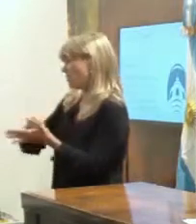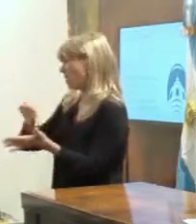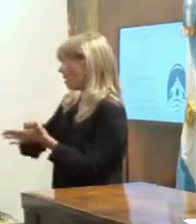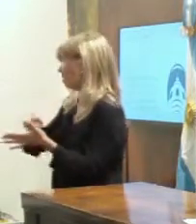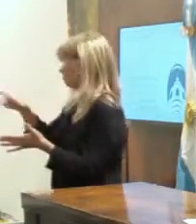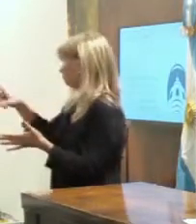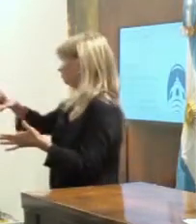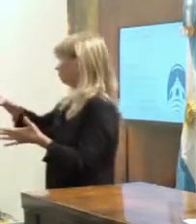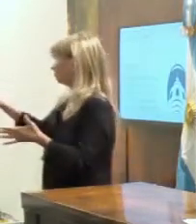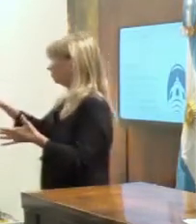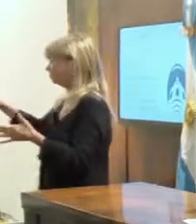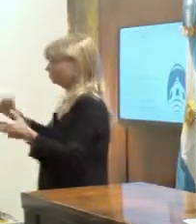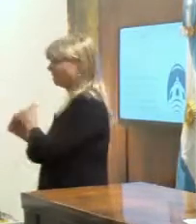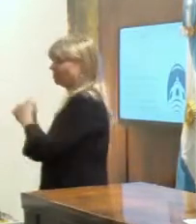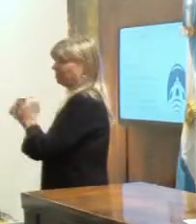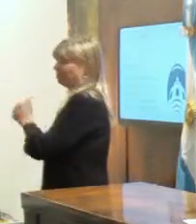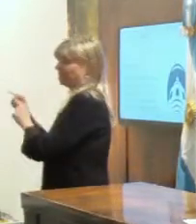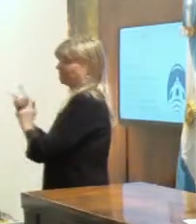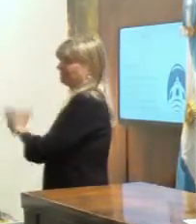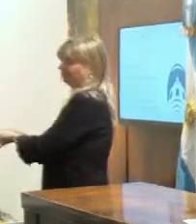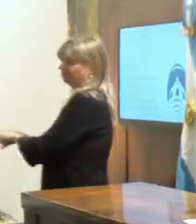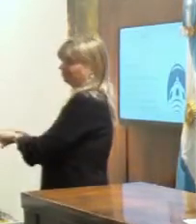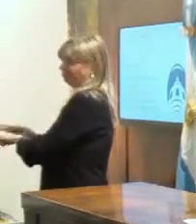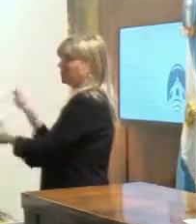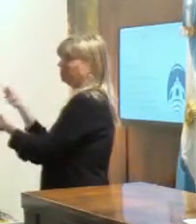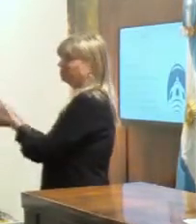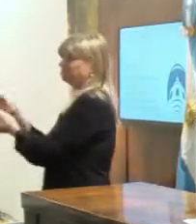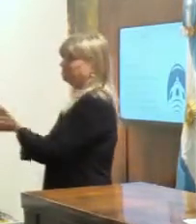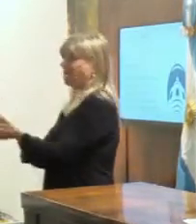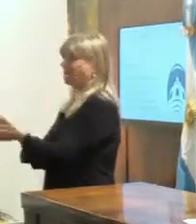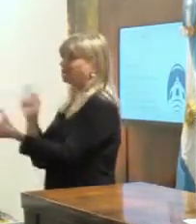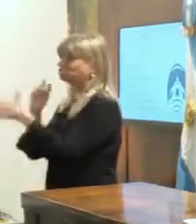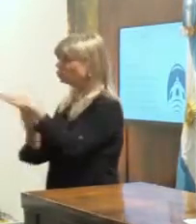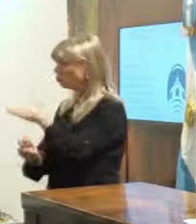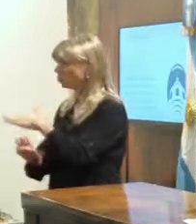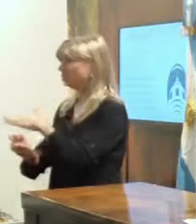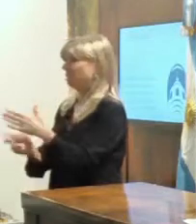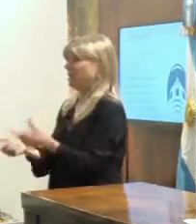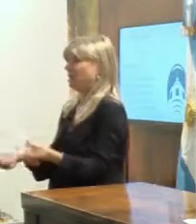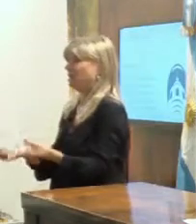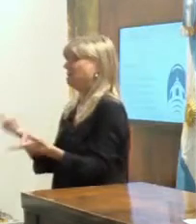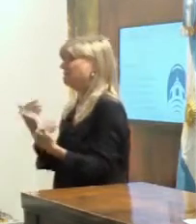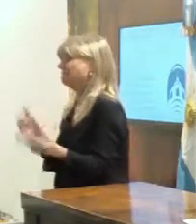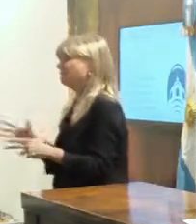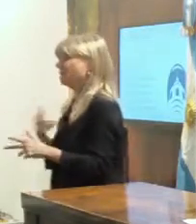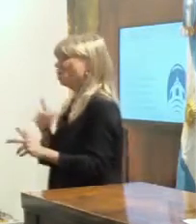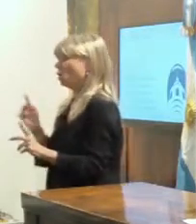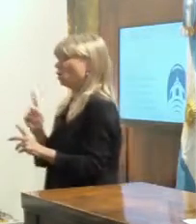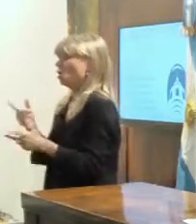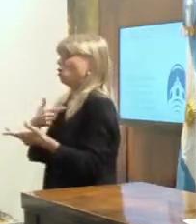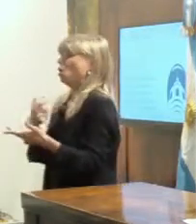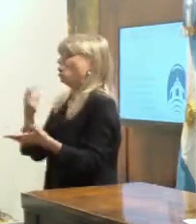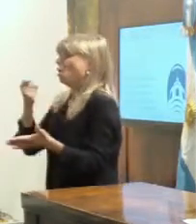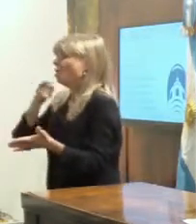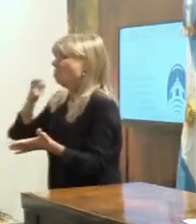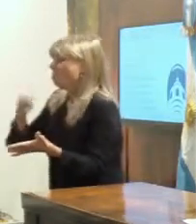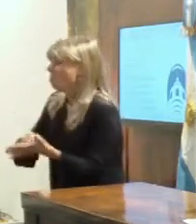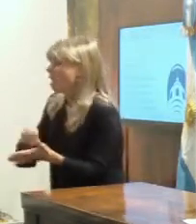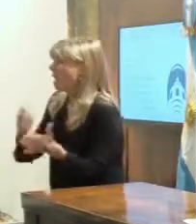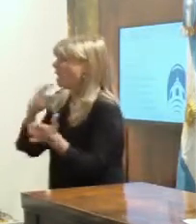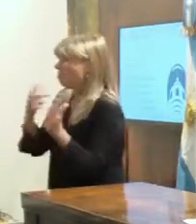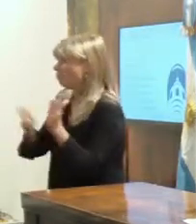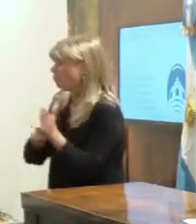impuestos se tiene que pagar la infraestructura del subte, pero lo que no puede ocurrir es que en lugar de estar subsidiando a